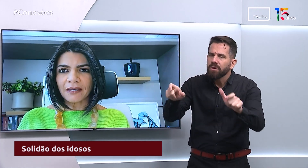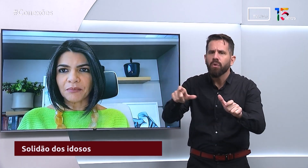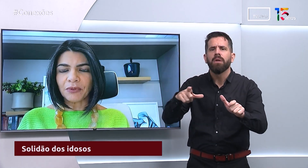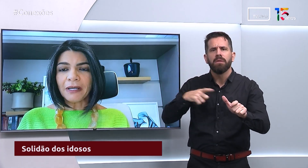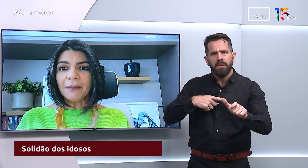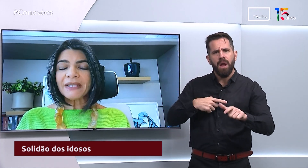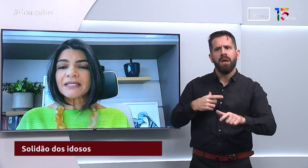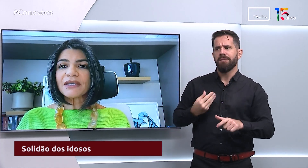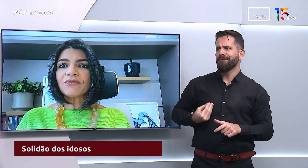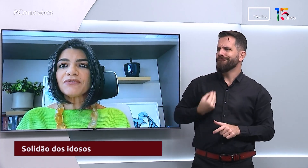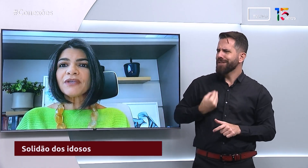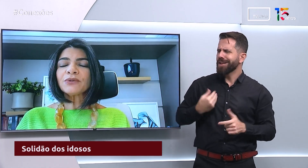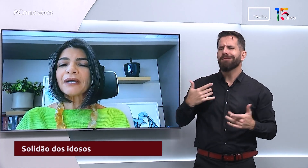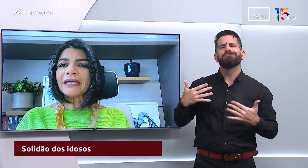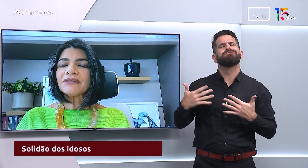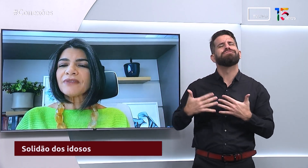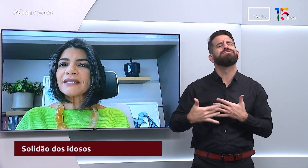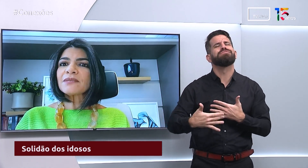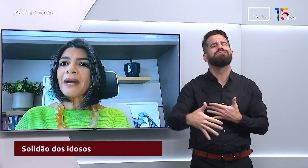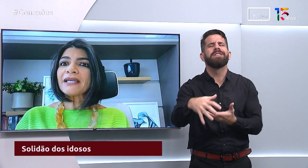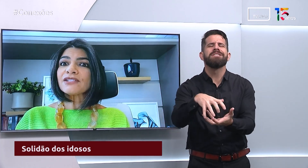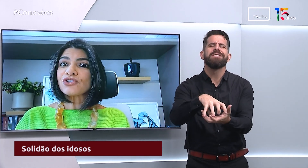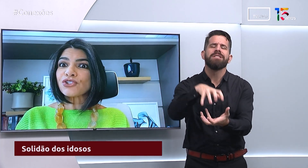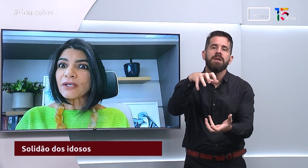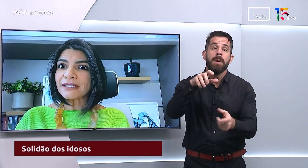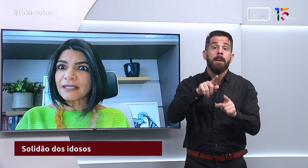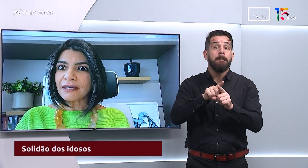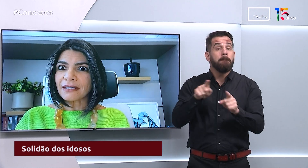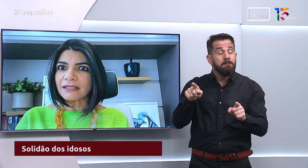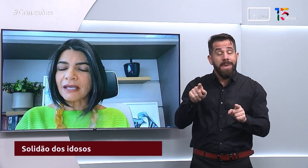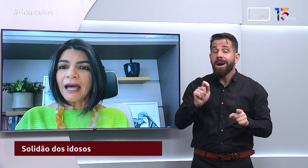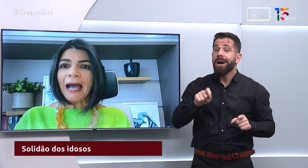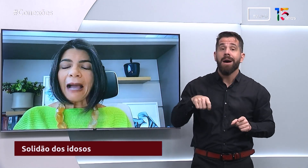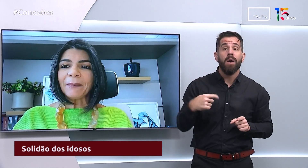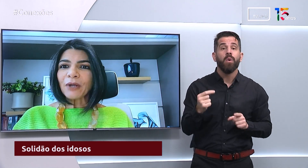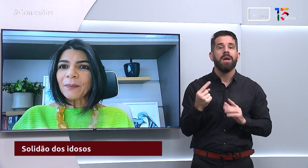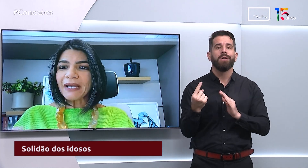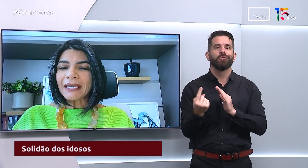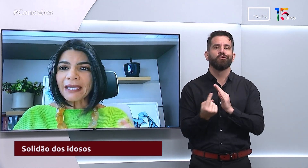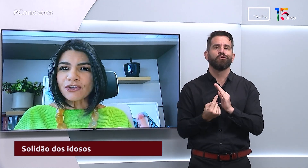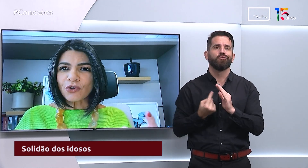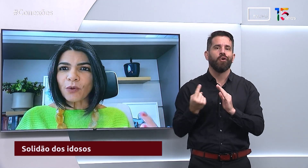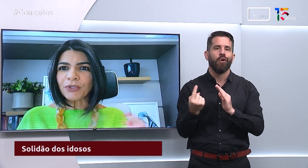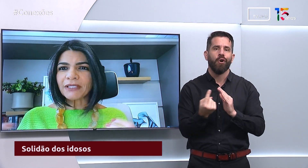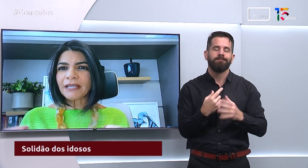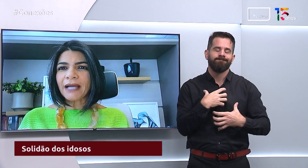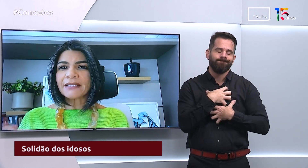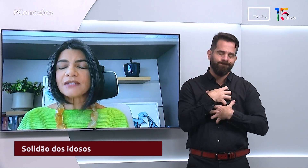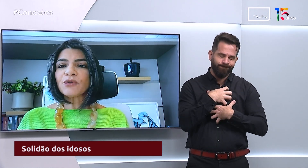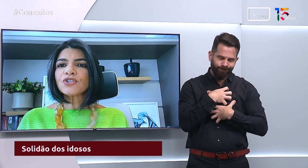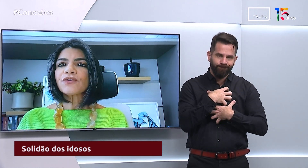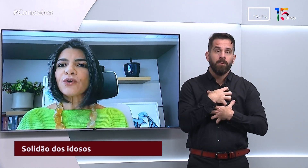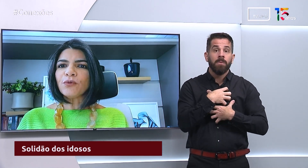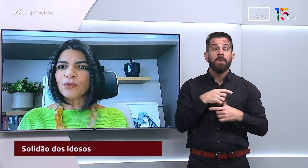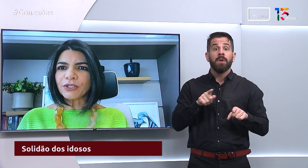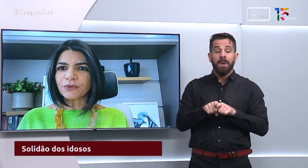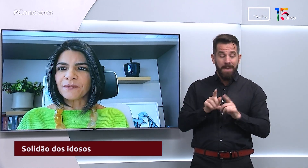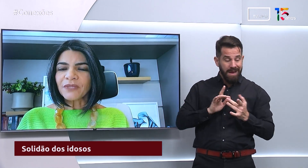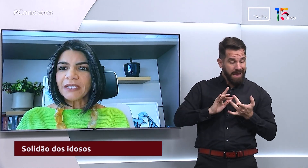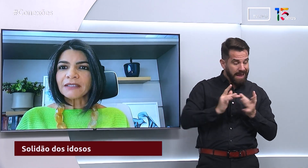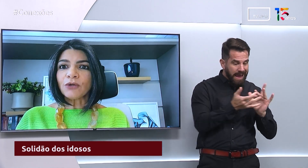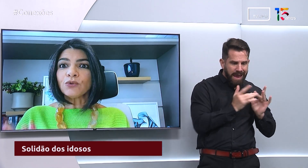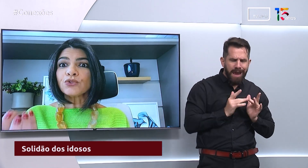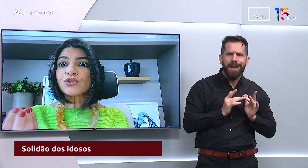mais tempo, mas estão vivendo cada vez mais sozinhas. A própria rede comunitária se modificou